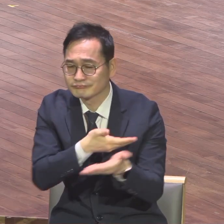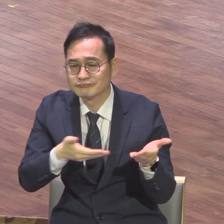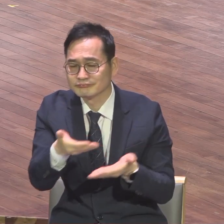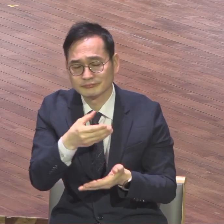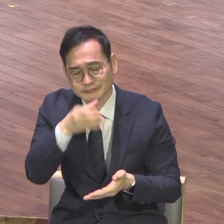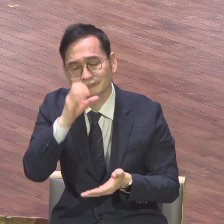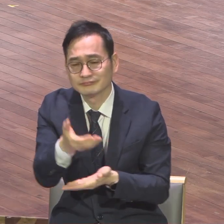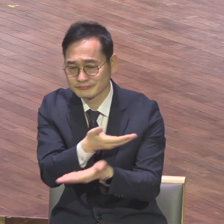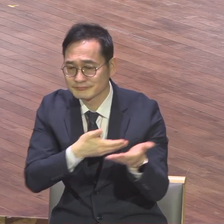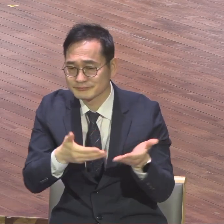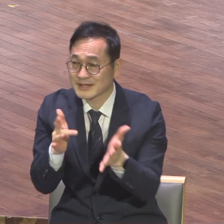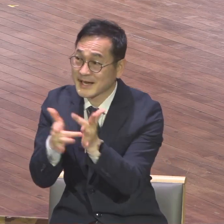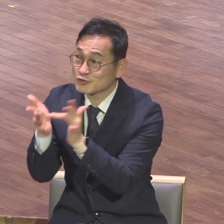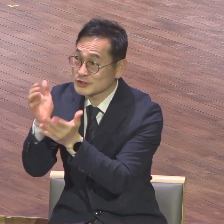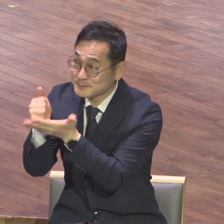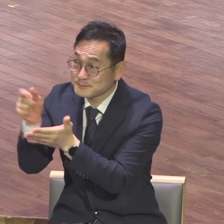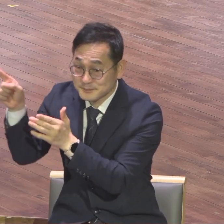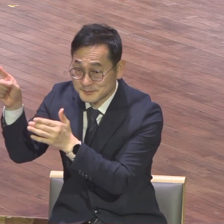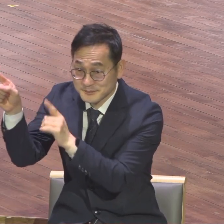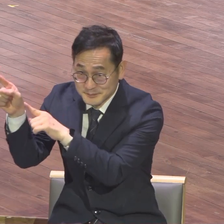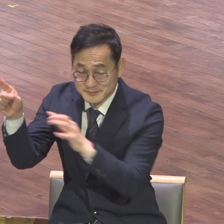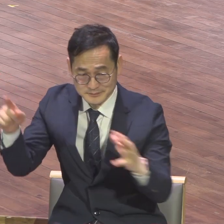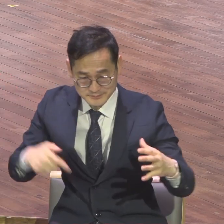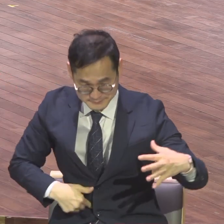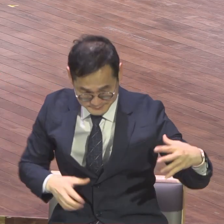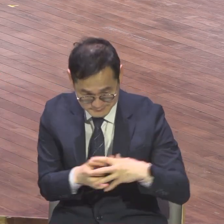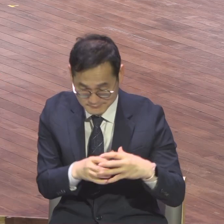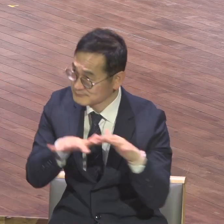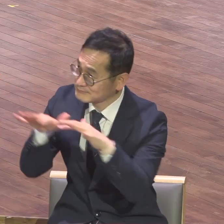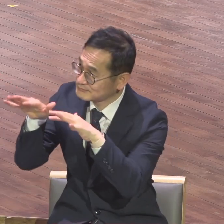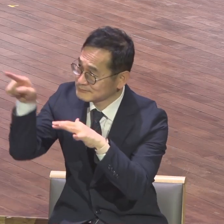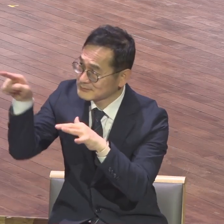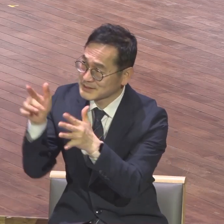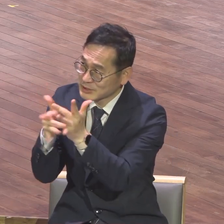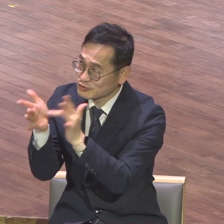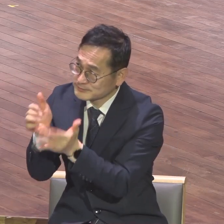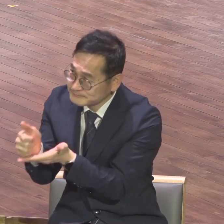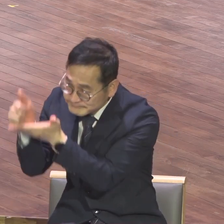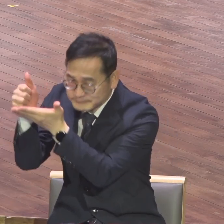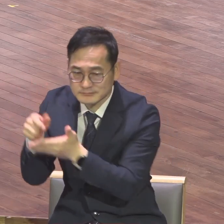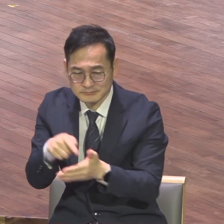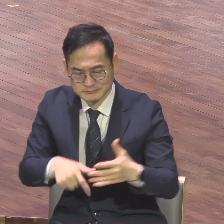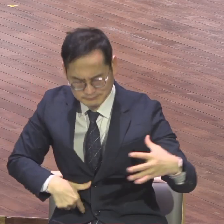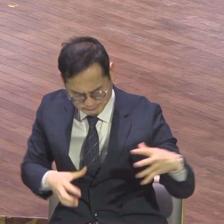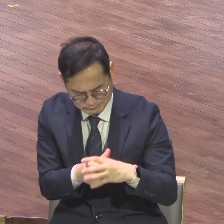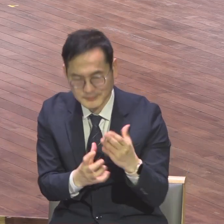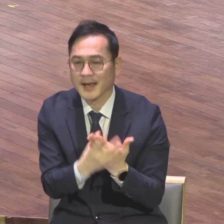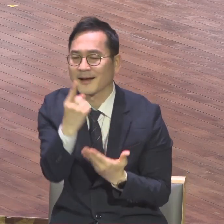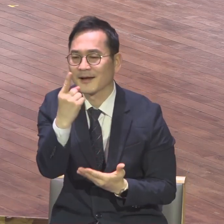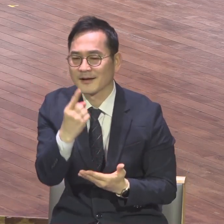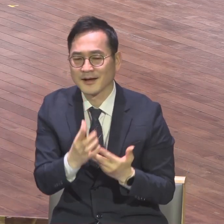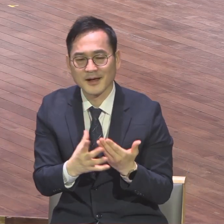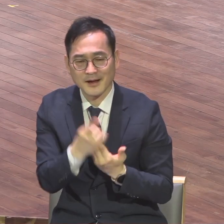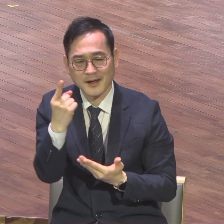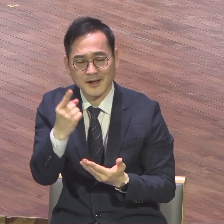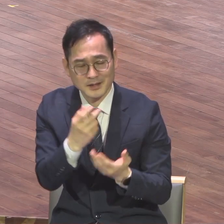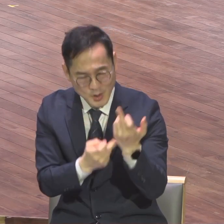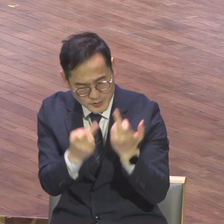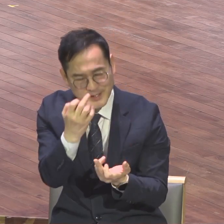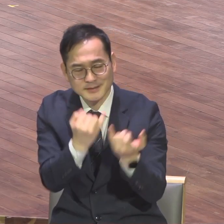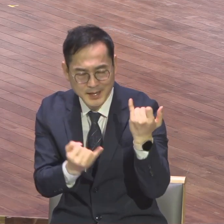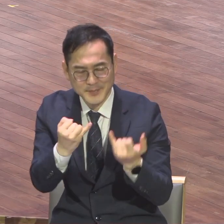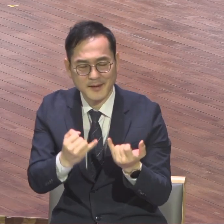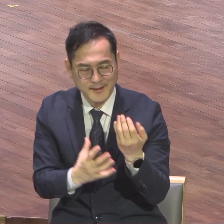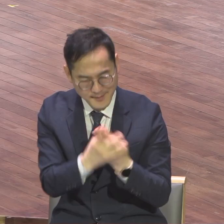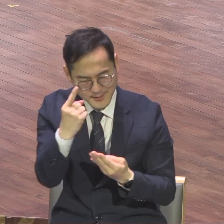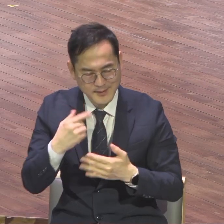예수 그리스도 한 분 때문에 하나가 딱 되었어요. 이 성찬은 그게요. 싹 다 하나들. 그리스도 안에서 우리 한 형제요, 한 몸이라